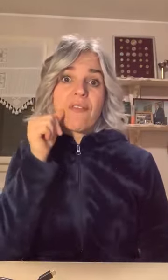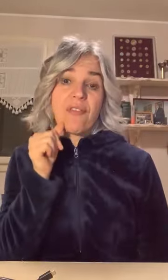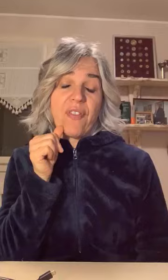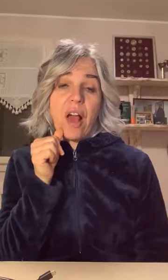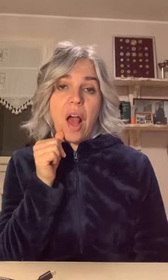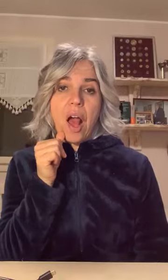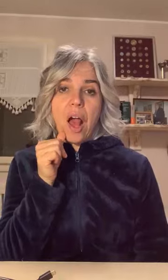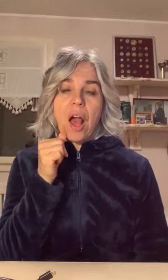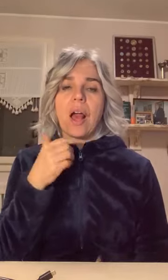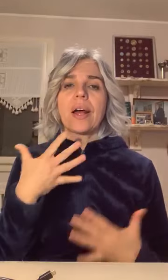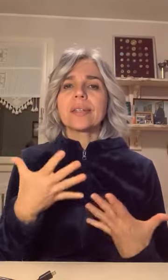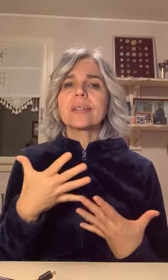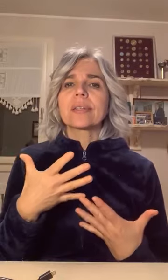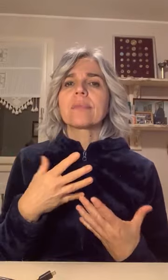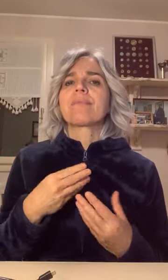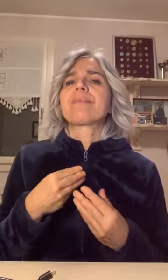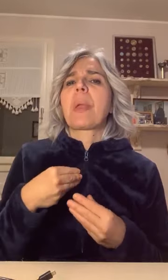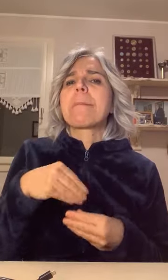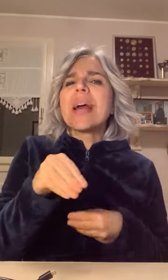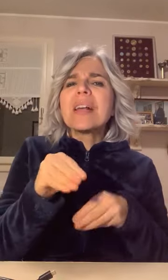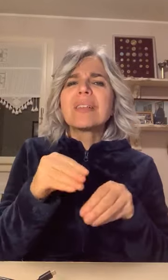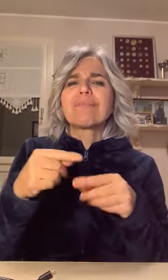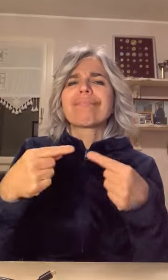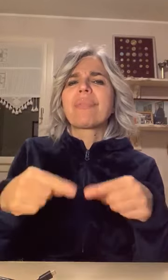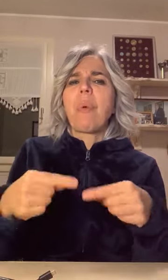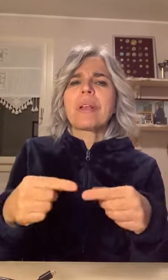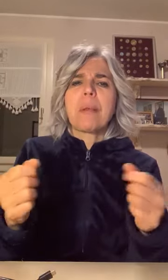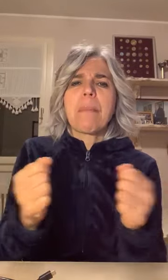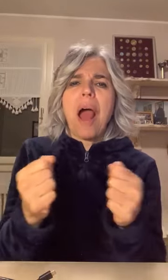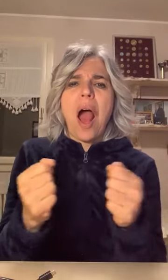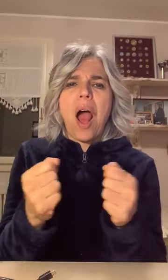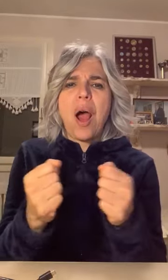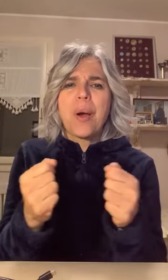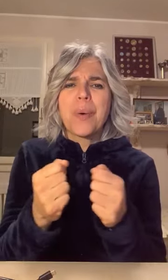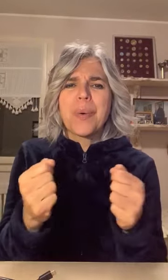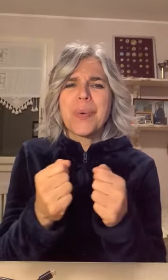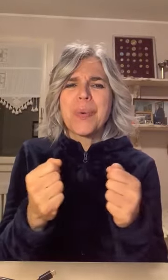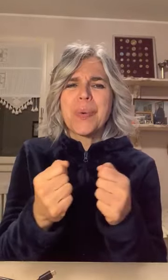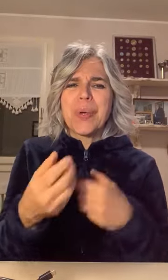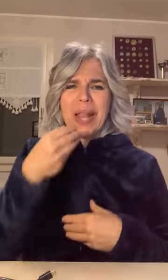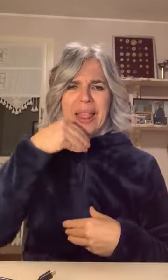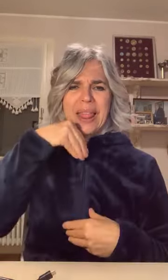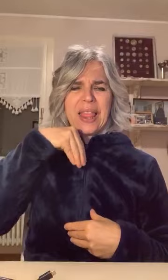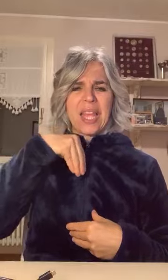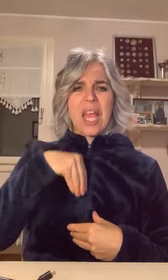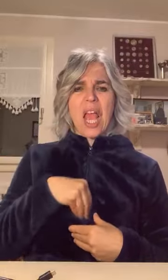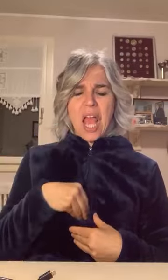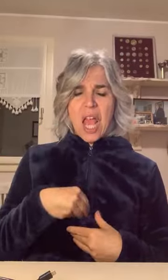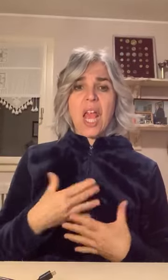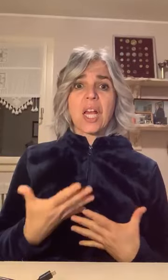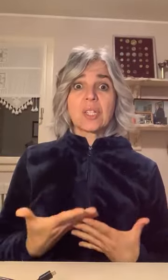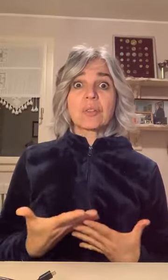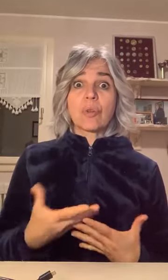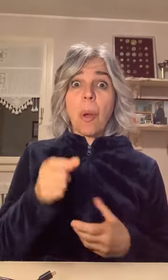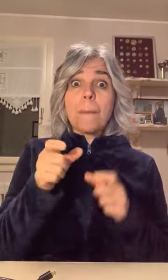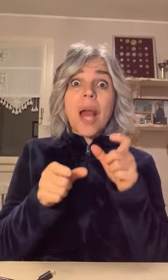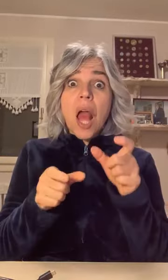panico, portano paura e ansia, squilibrio mentale in alcune